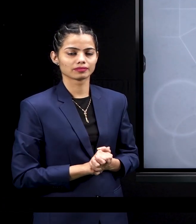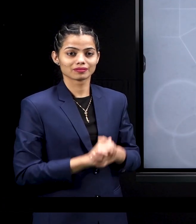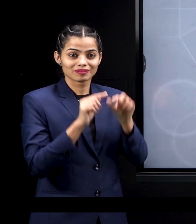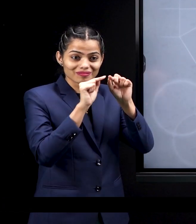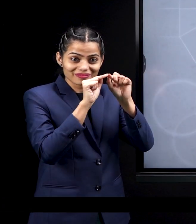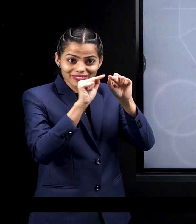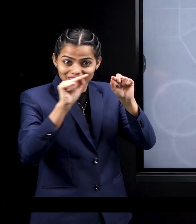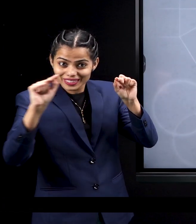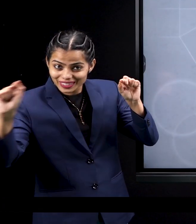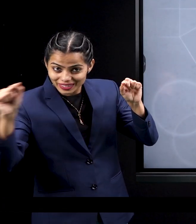கதிர்கள்.